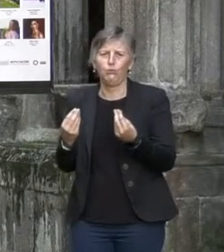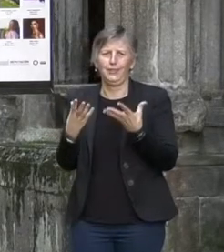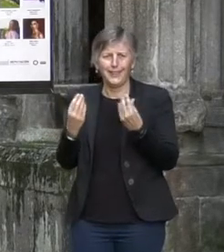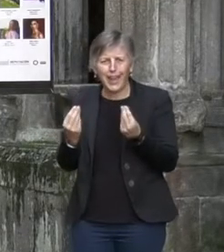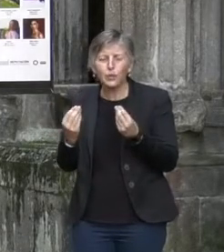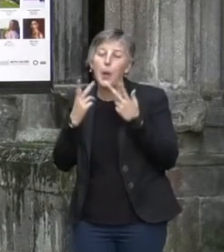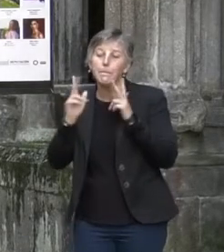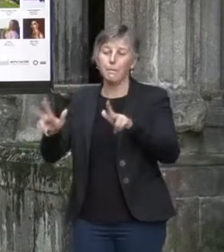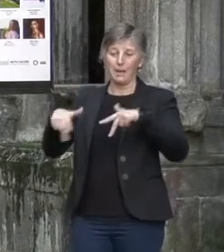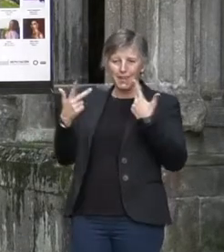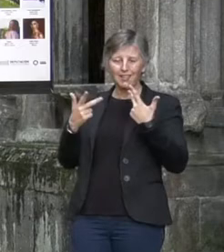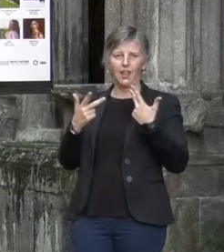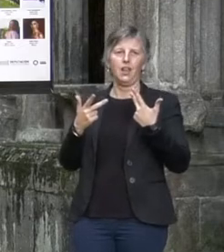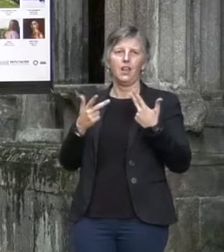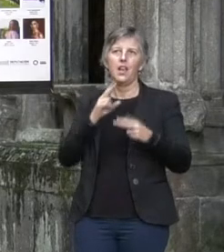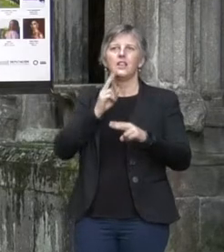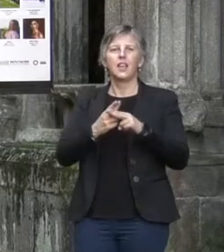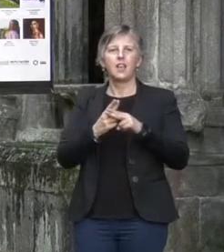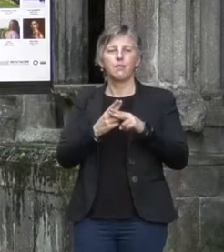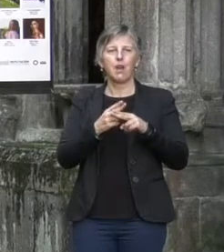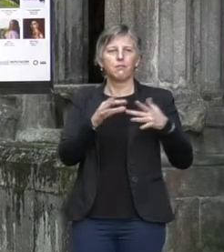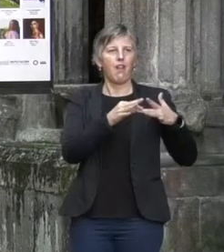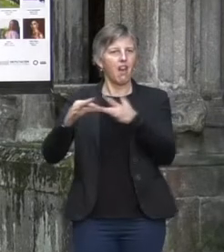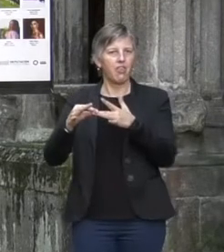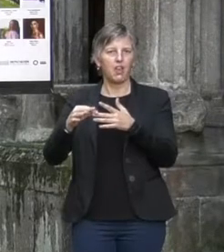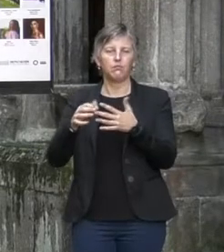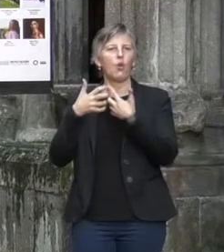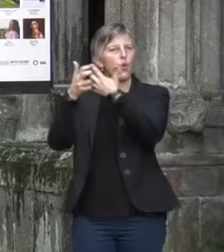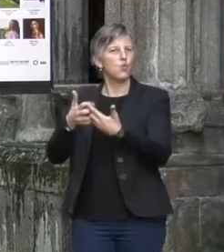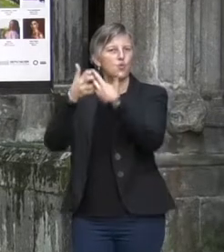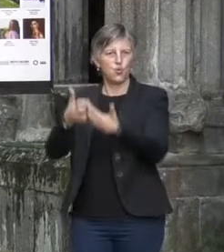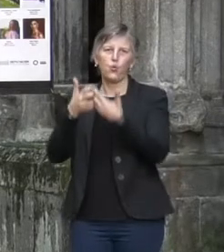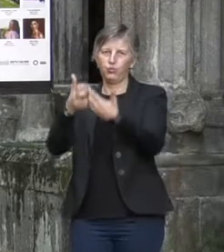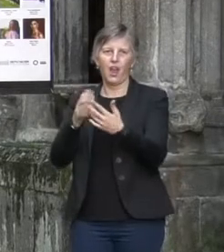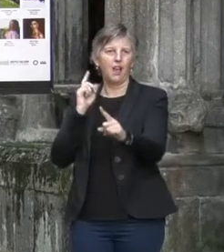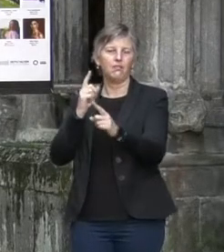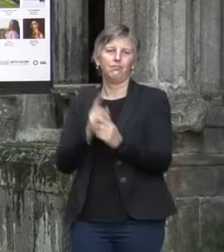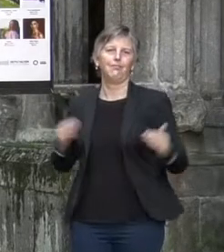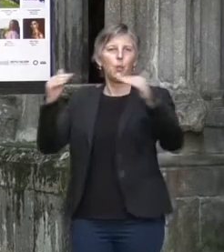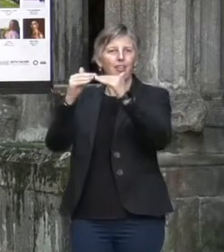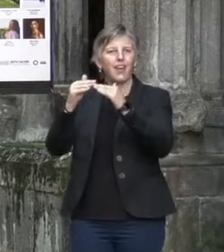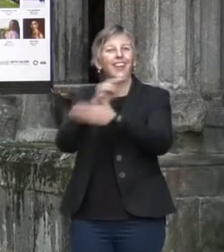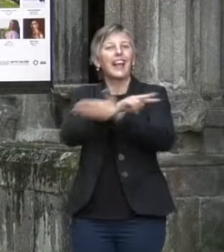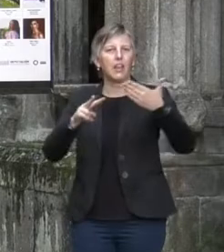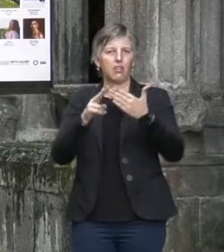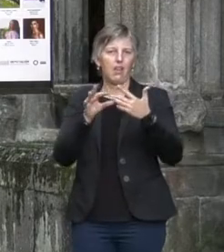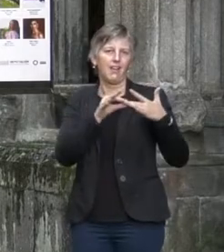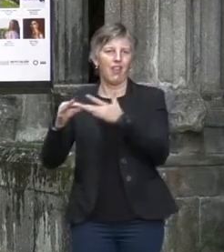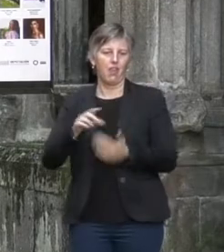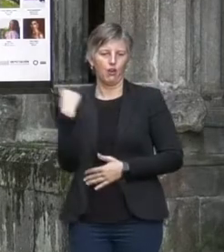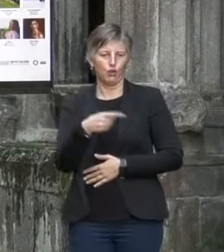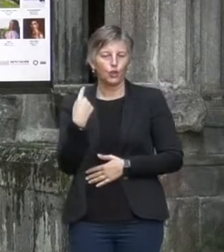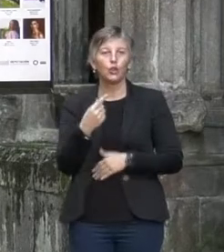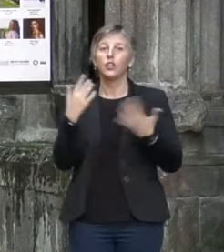que sexamos a gran referencia da loita pola igualdade de toda Galicia. Así que,